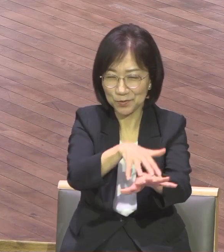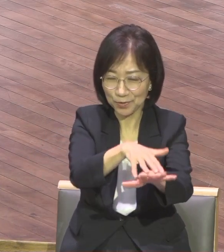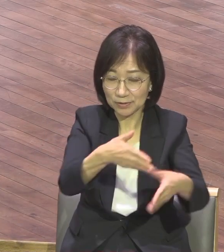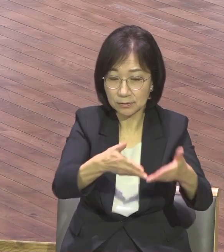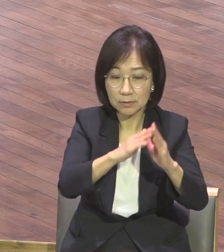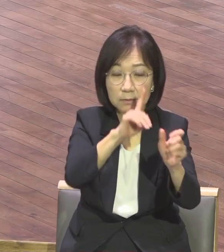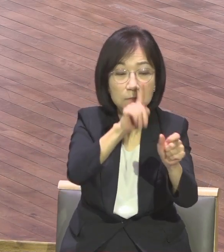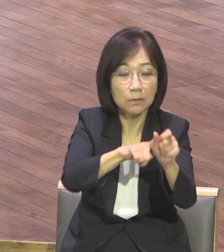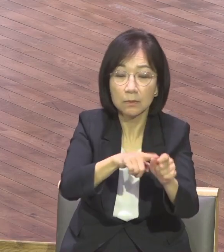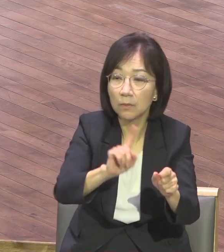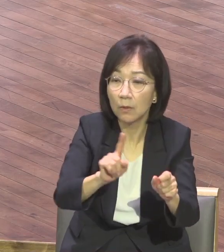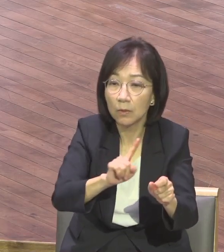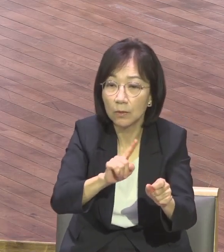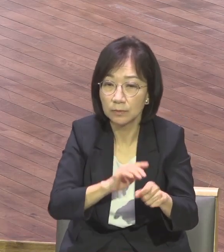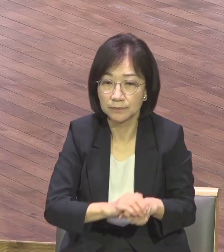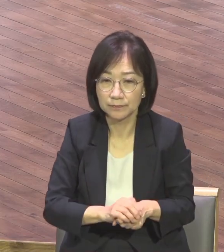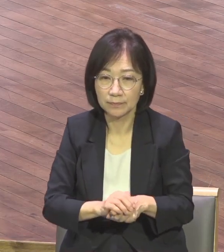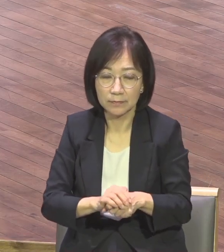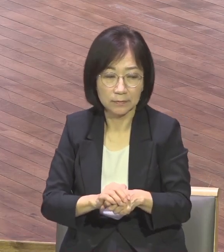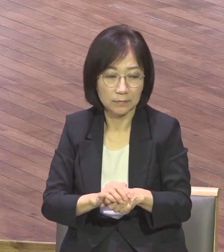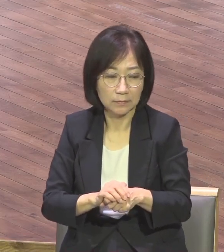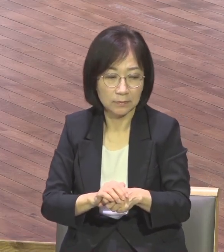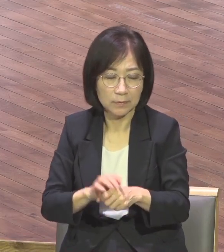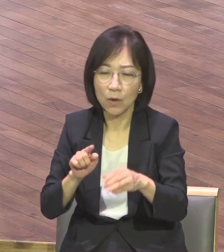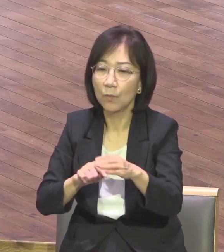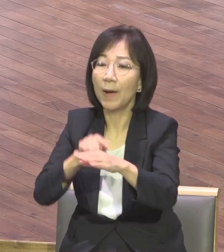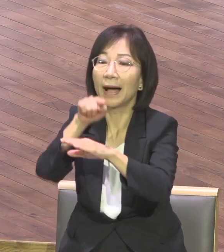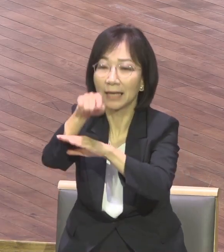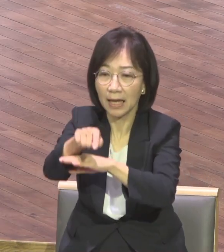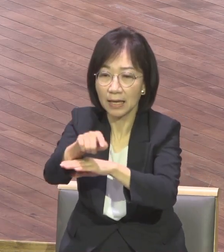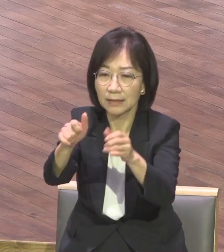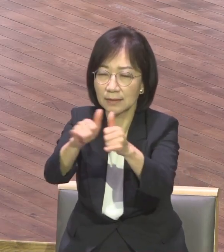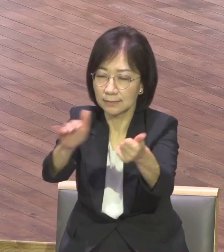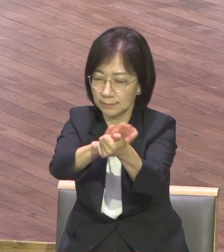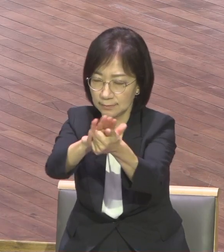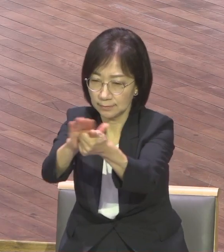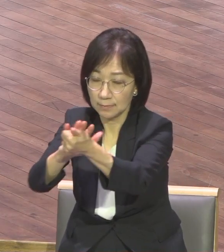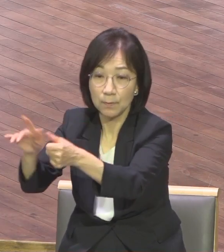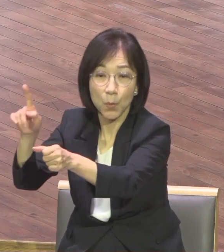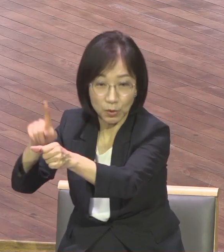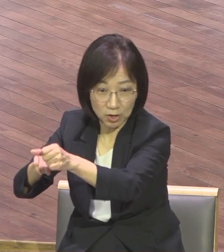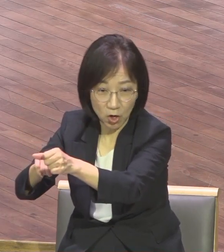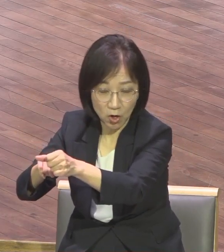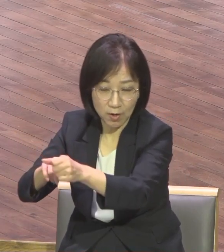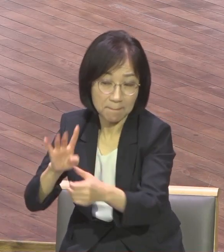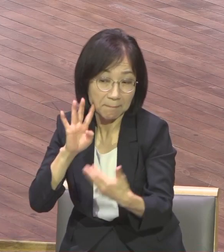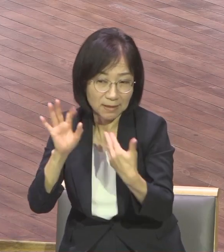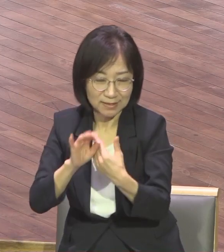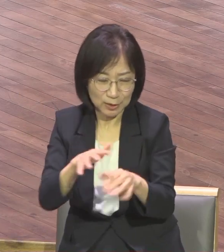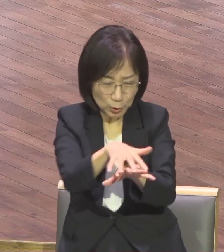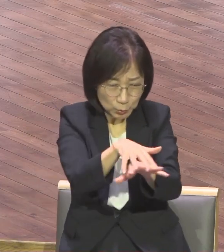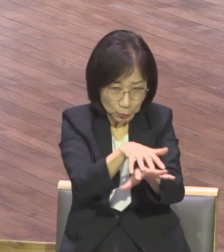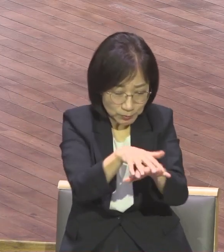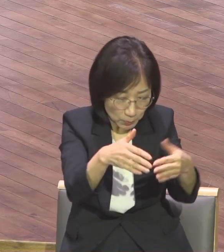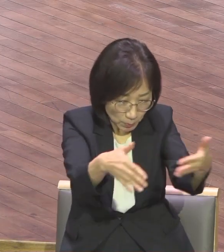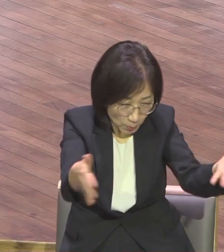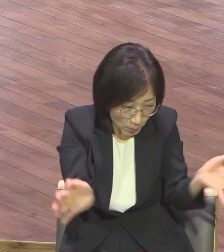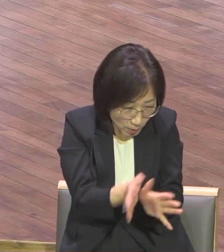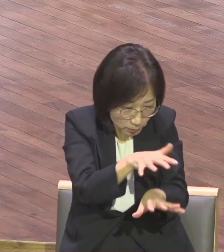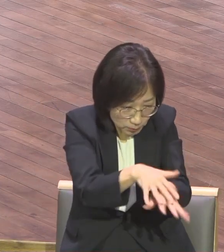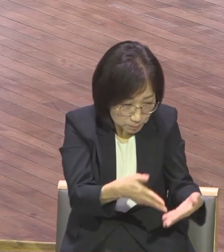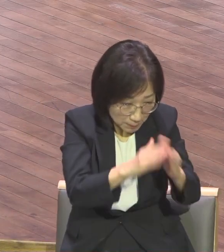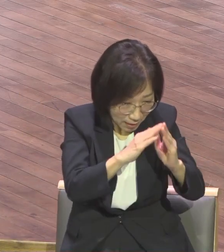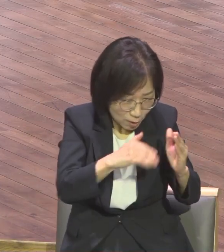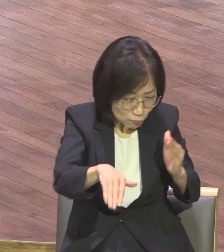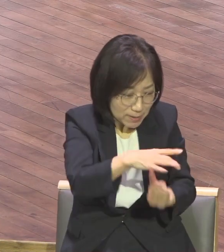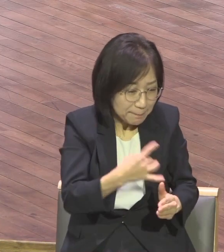그 조직 외부 사람들을 섬기기 위해서다. 조직이 조직 내부 사람을 섬기기 위해서 존재할 때